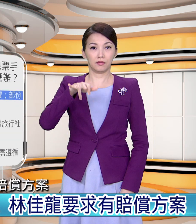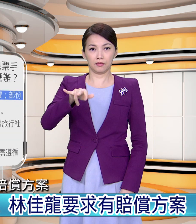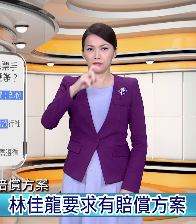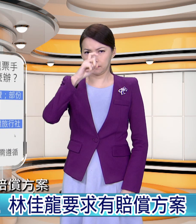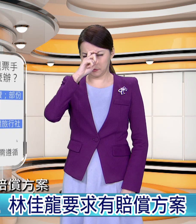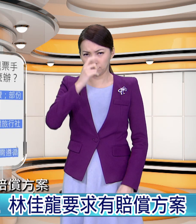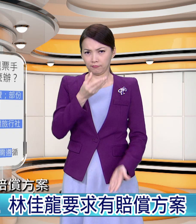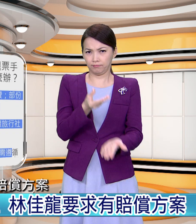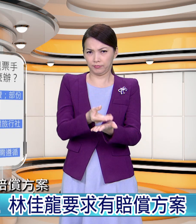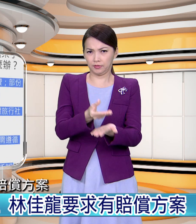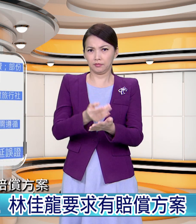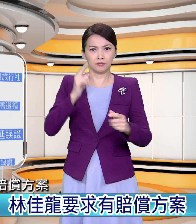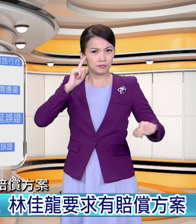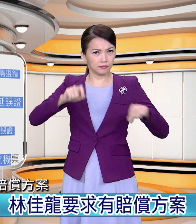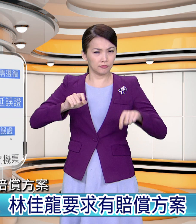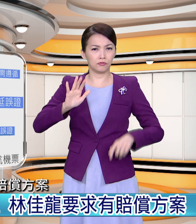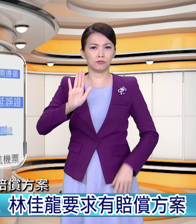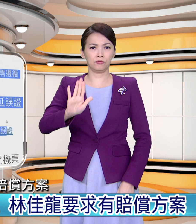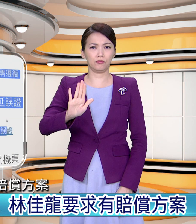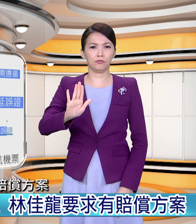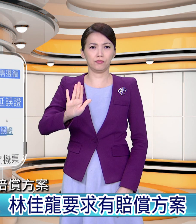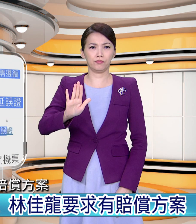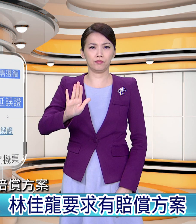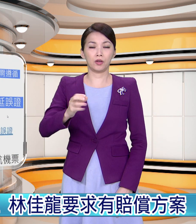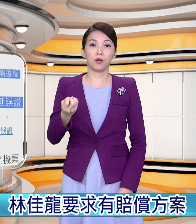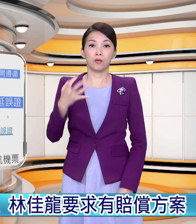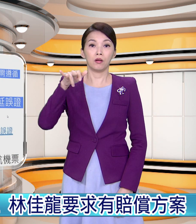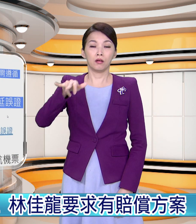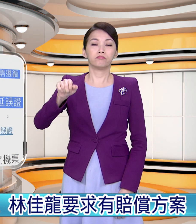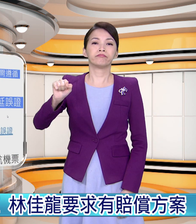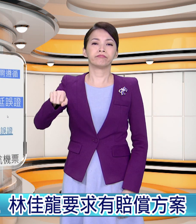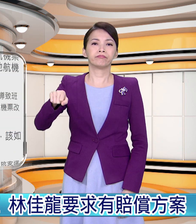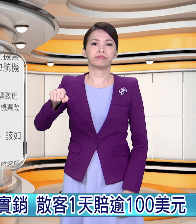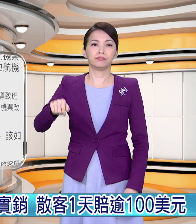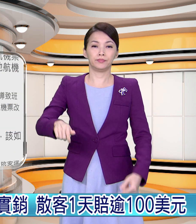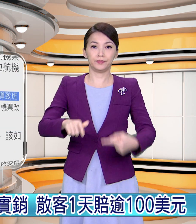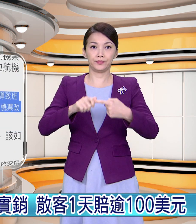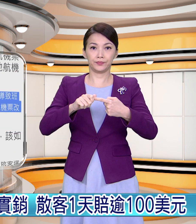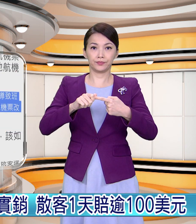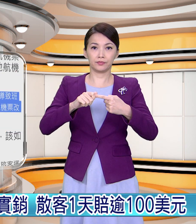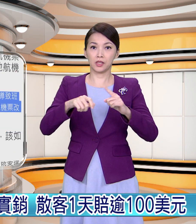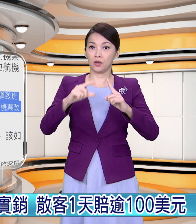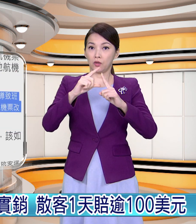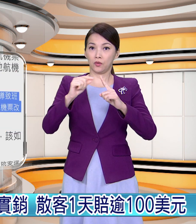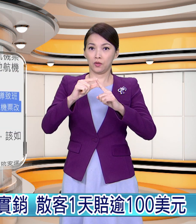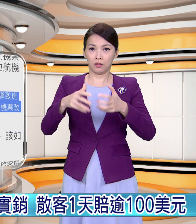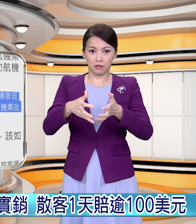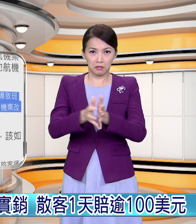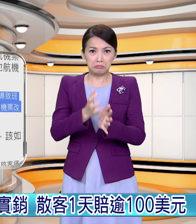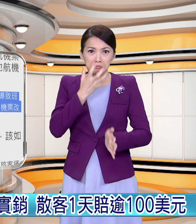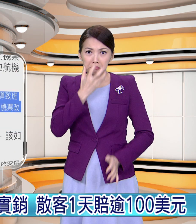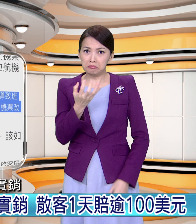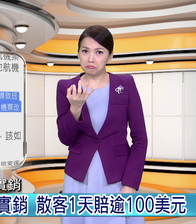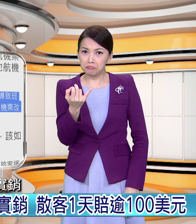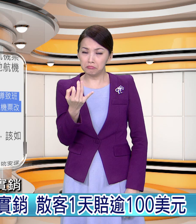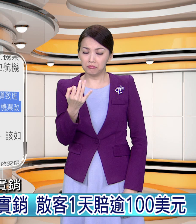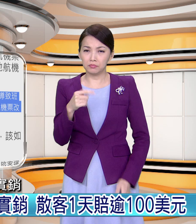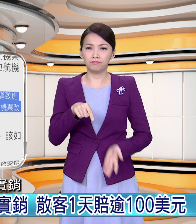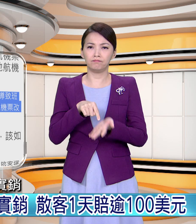客滞留的赔偿方案，而华航也承诺团体旅客部分旅行社可以实